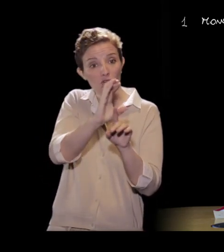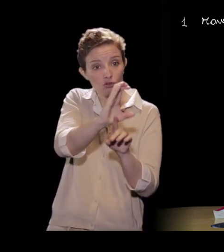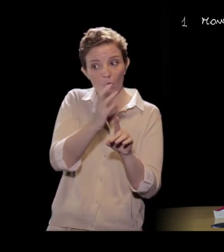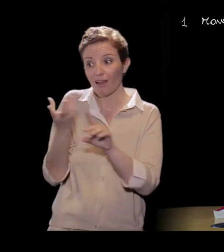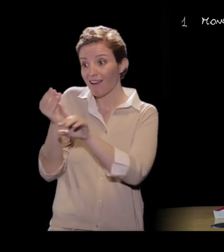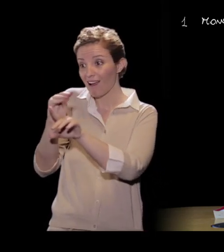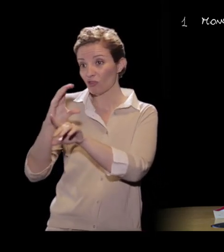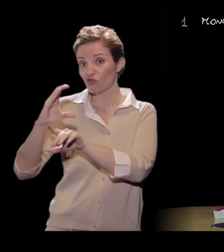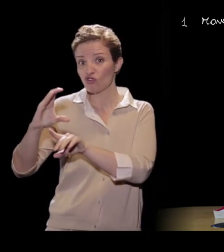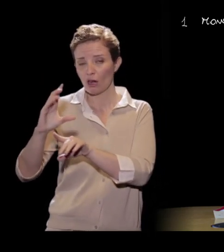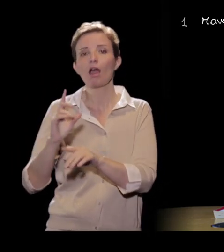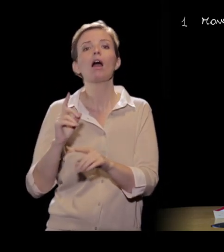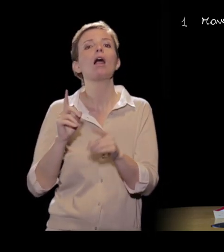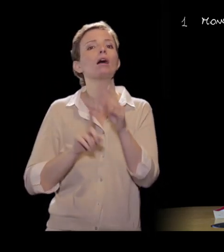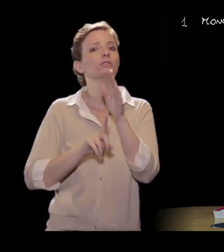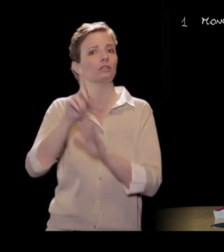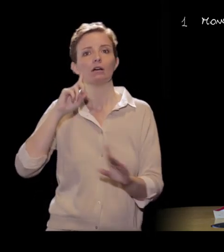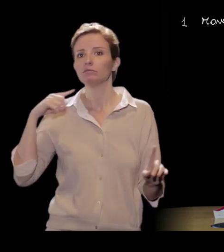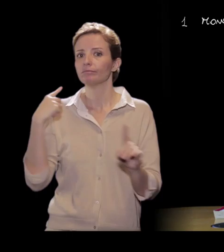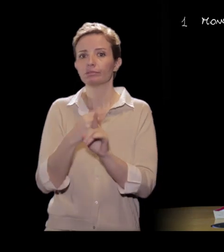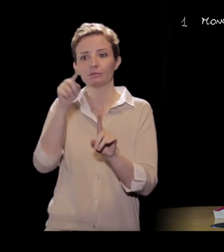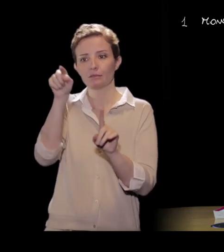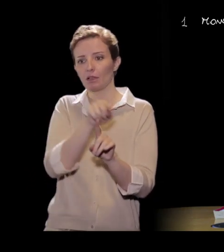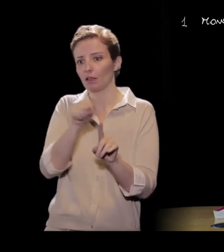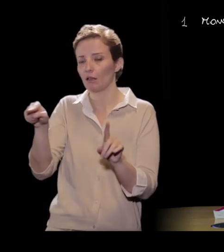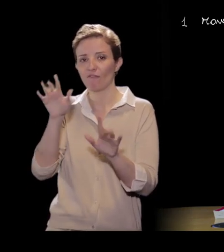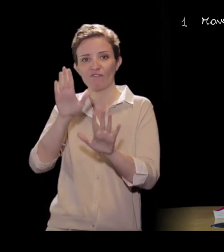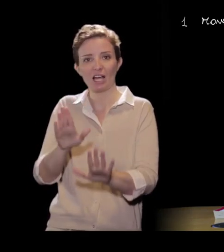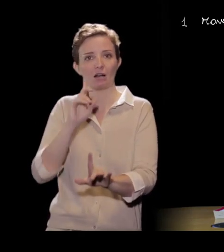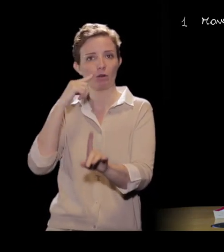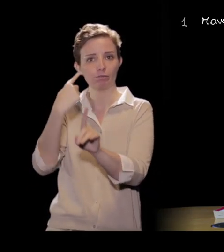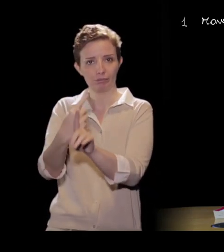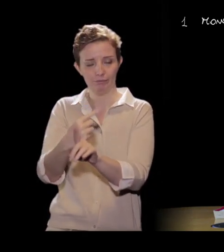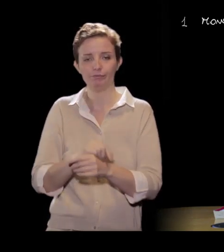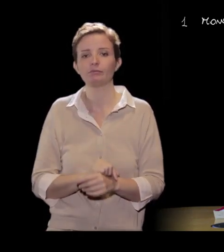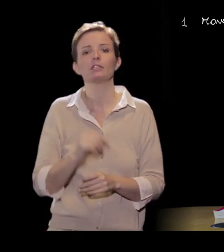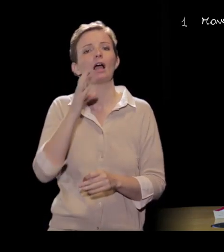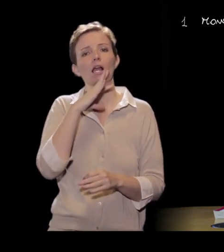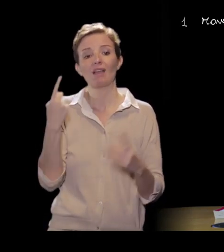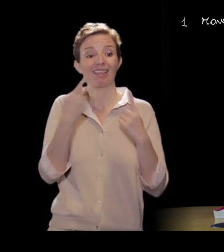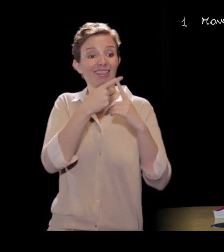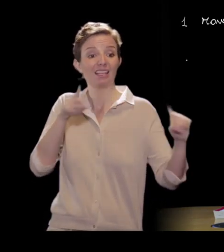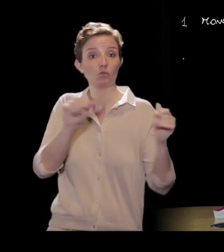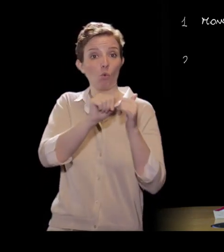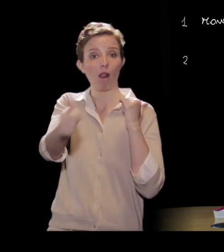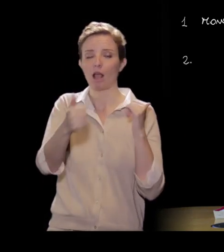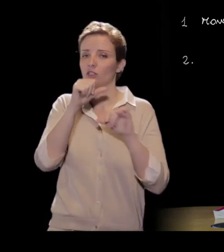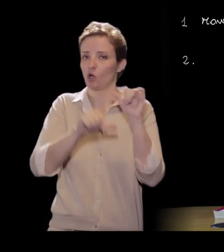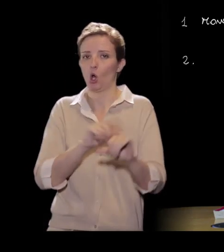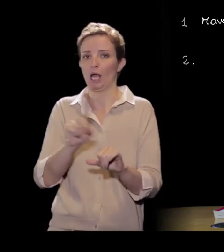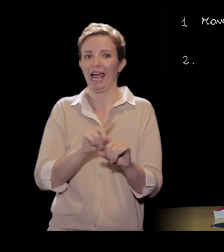positivo o negativo la stessa cosa presumiamo traiamo al secondo membro la disuguaglianza non cambia il suo verso la seconda